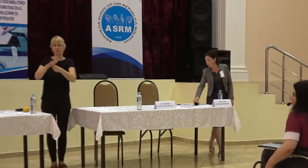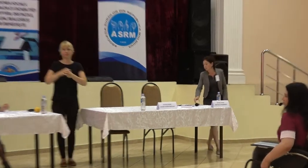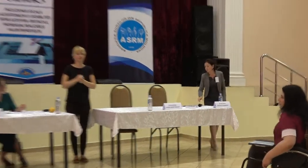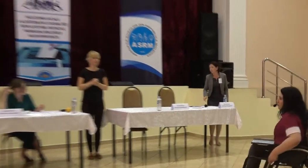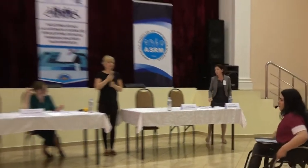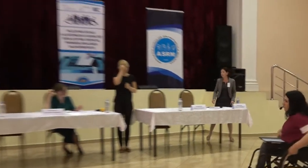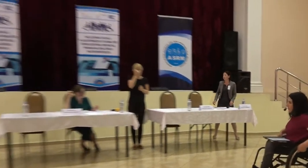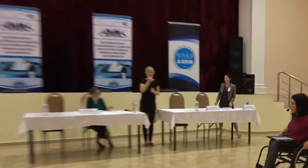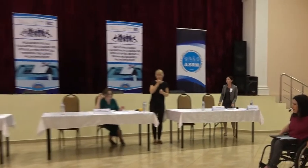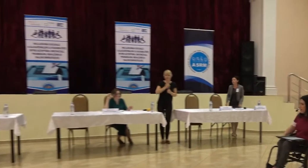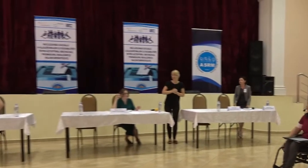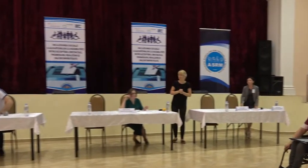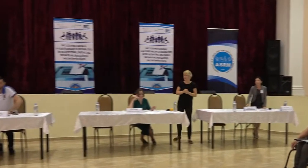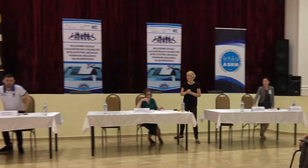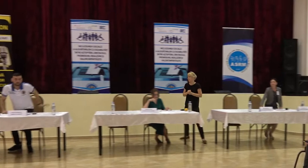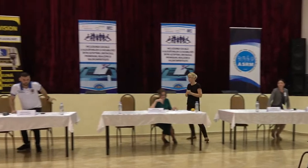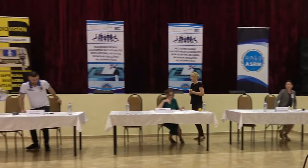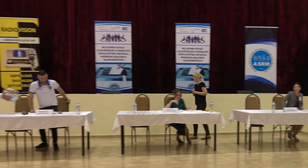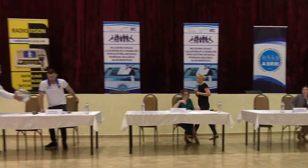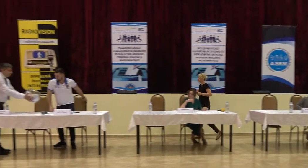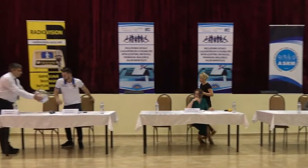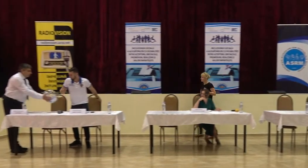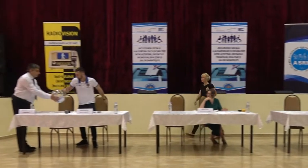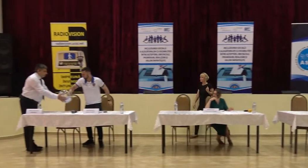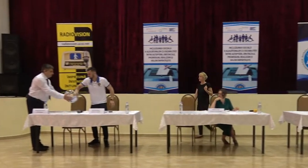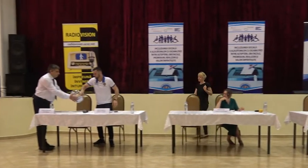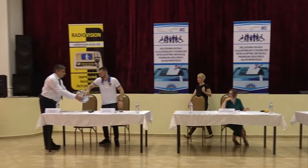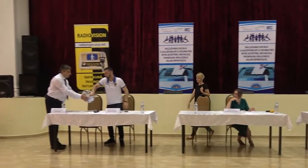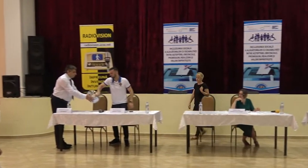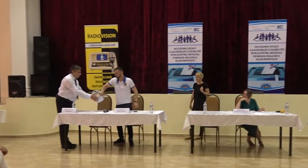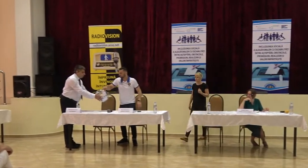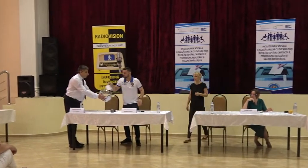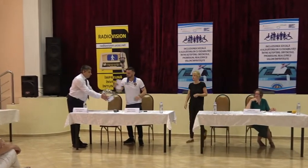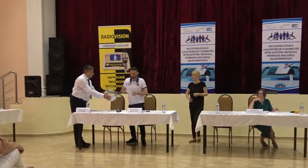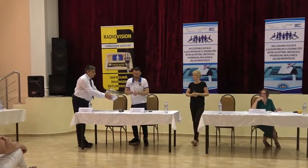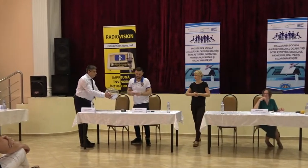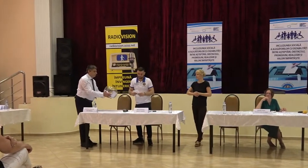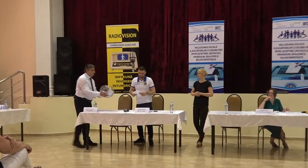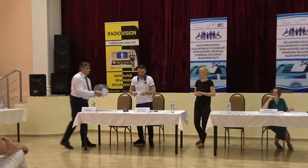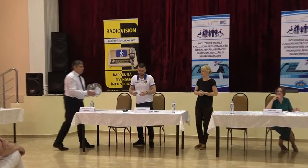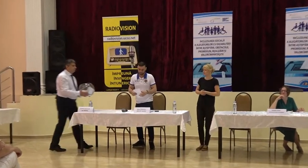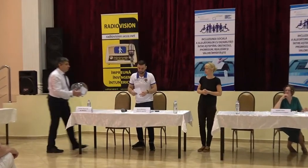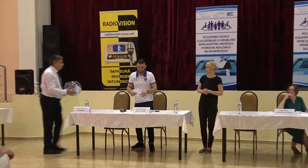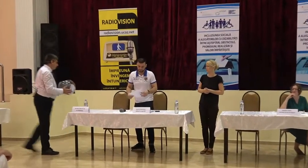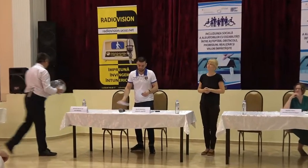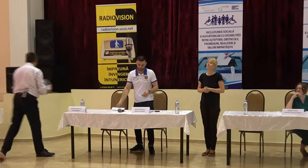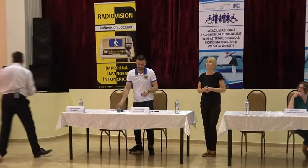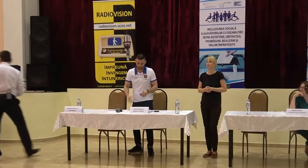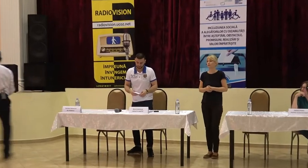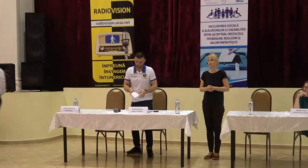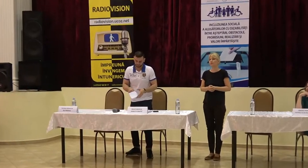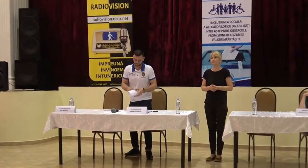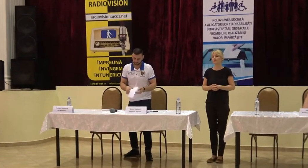Mulțumim! Și acum invităm candidatul de la blocul electoral Renatu Usatăi să extragă plicul și